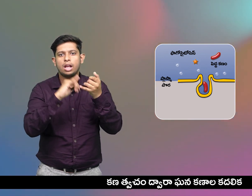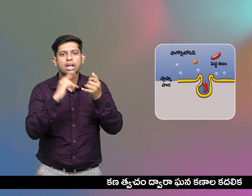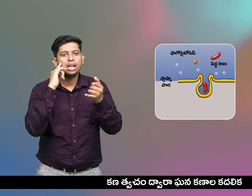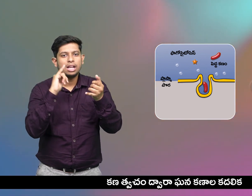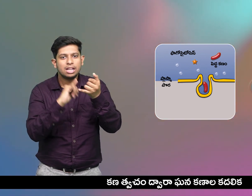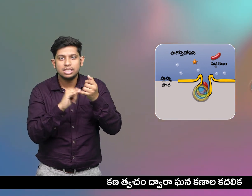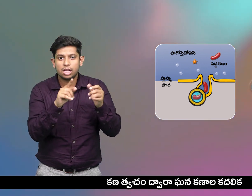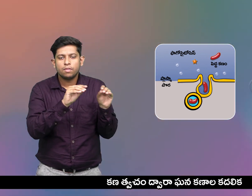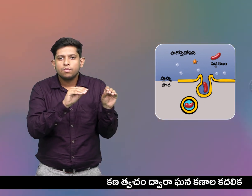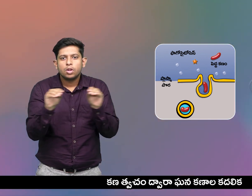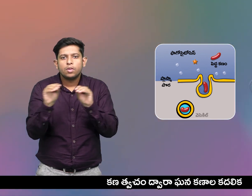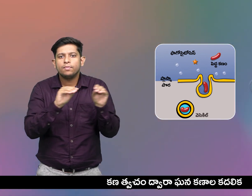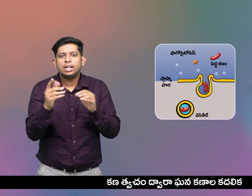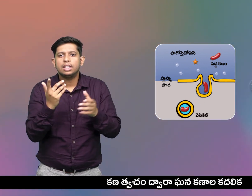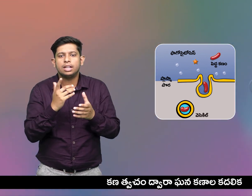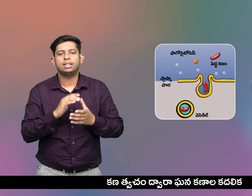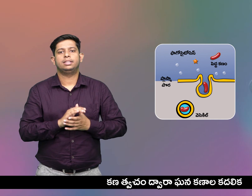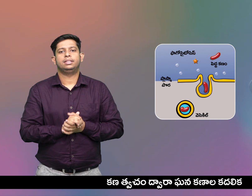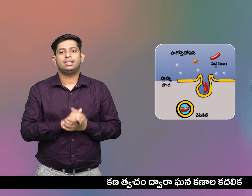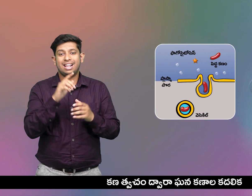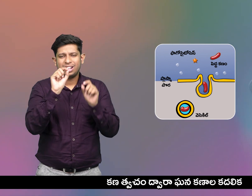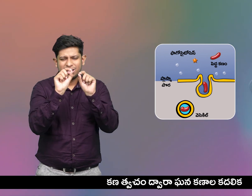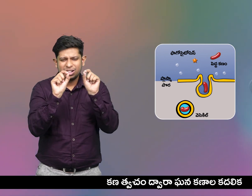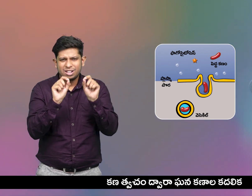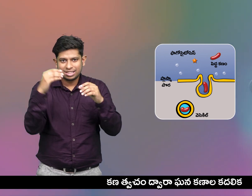కణత్వంచం ద్వారా ఘన కణాల కదలిక.